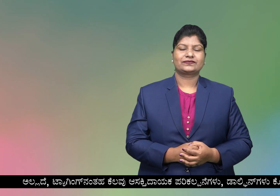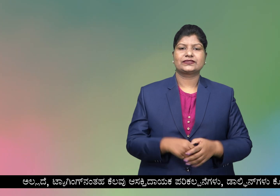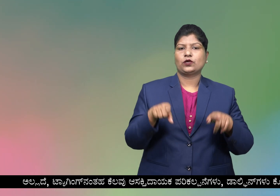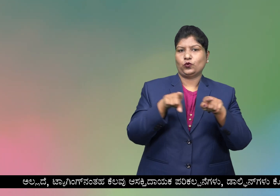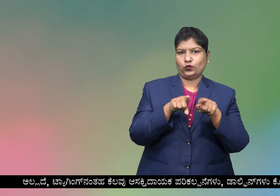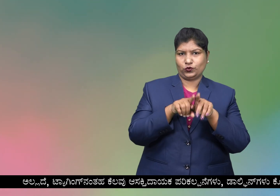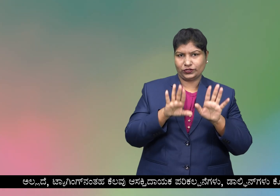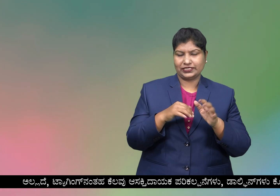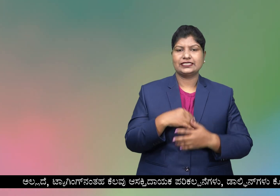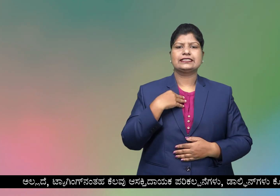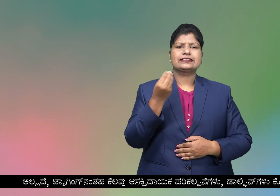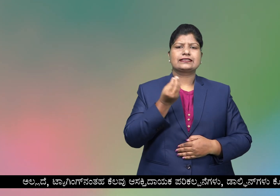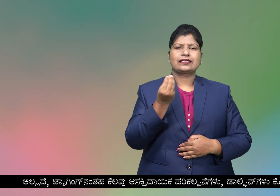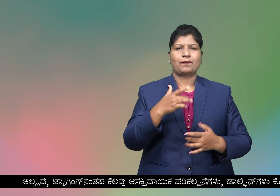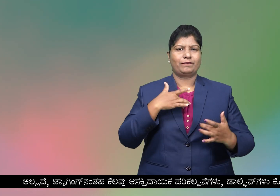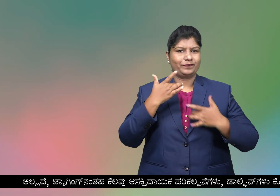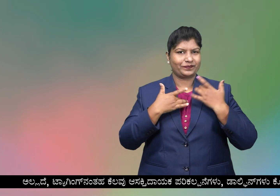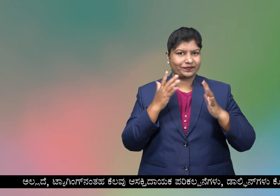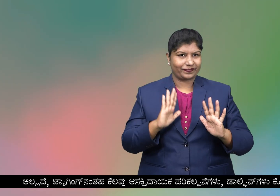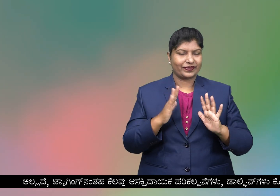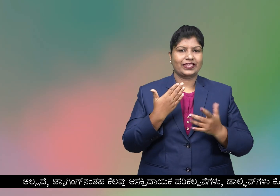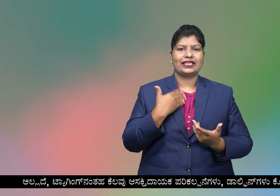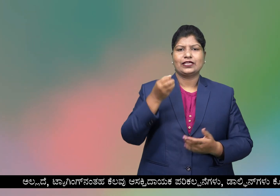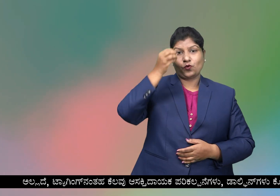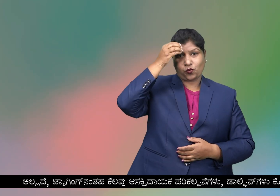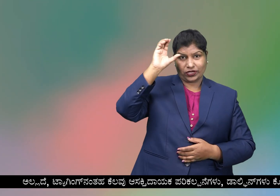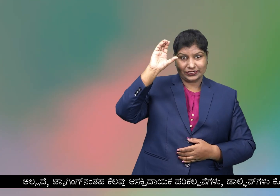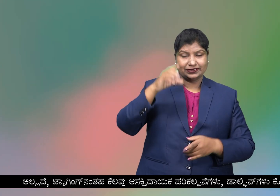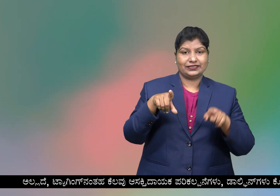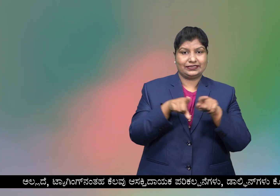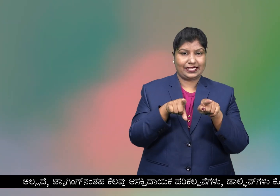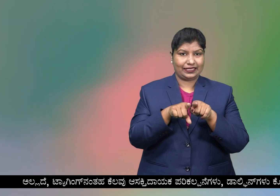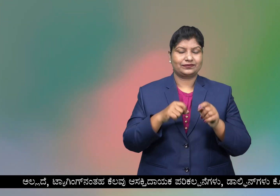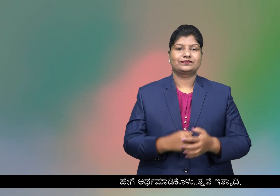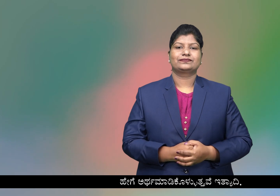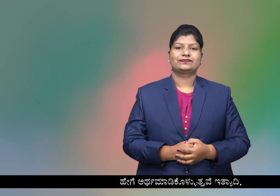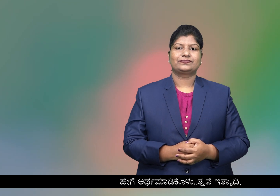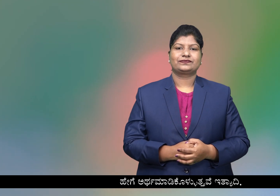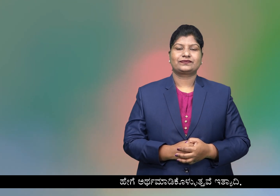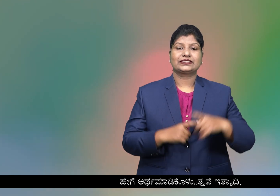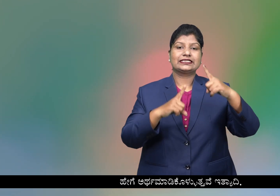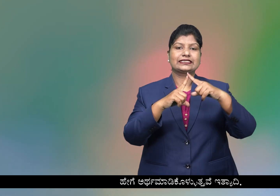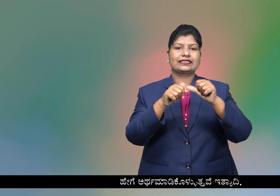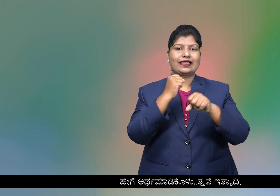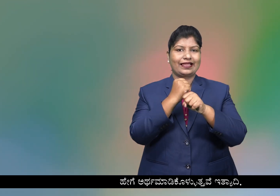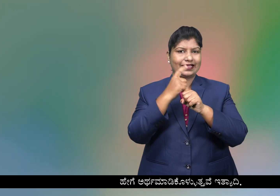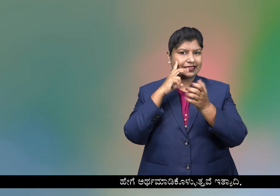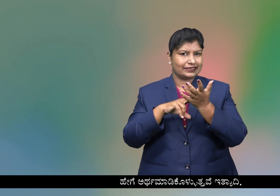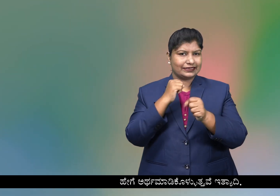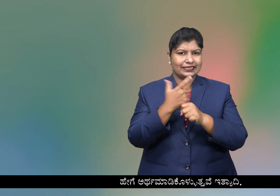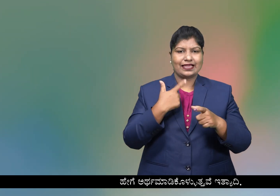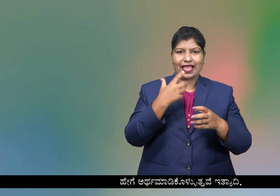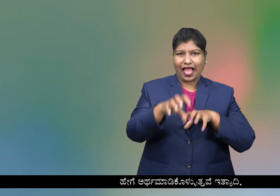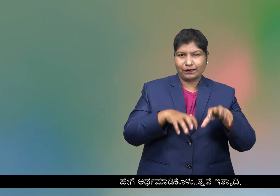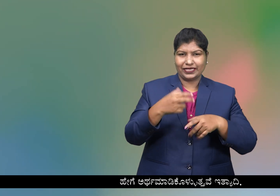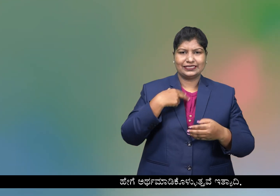ಅಲ್ಲದೆ ಟ್ಯಾಗಿಂಗ್ನಂತಹ ಕೆಲವು ಆಸಕ್ತಿದಾಯಕ ಪರಿಕಲ್ಪನೆಗಳು, ಡಾಲ್ಫಿನ್ಗಳು ಕೋಡ್ ಭಾಷೆಯನ್ನ ಹೇಗೆ ಅರ್ಥ ಮಾಡಿಕೊಳ್ಳುತ್ತವೆ ಇತ್ಯಾದಿ.